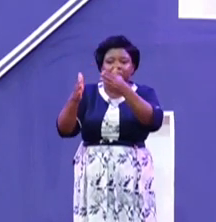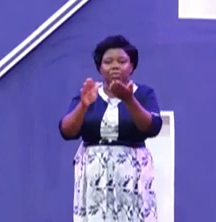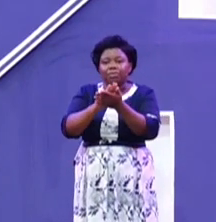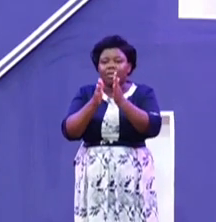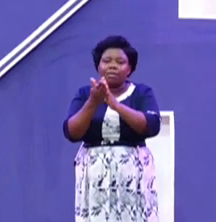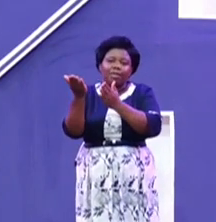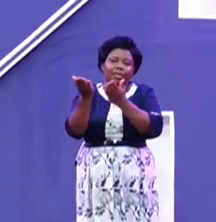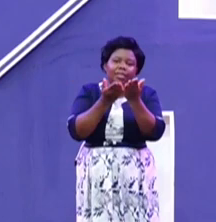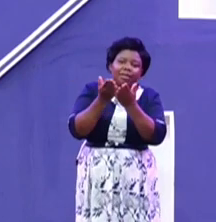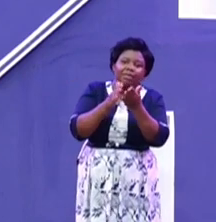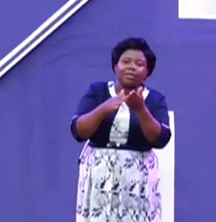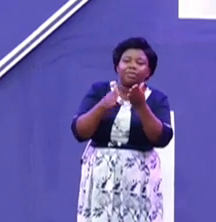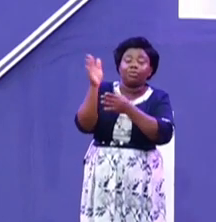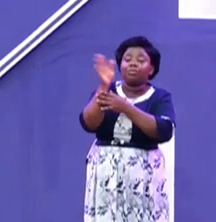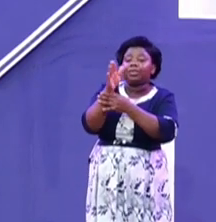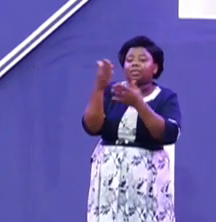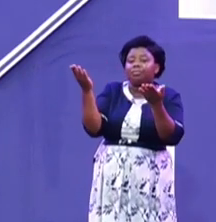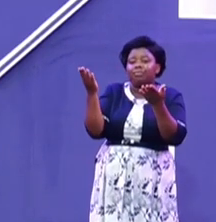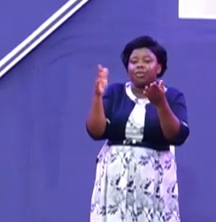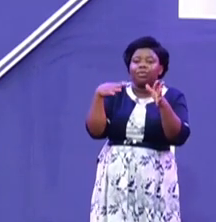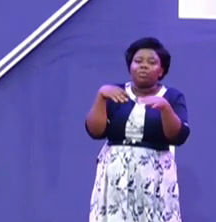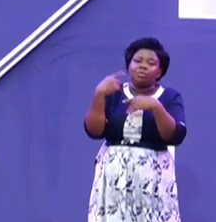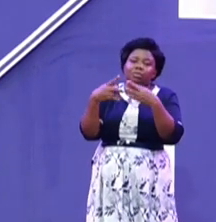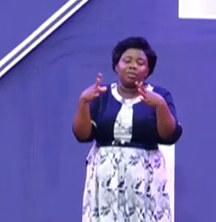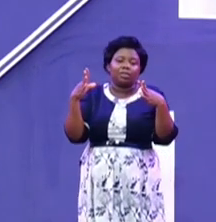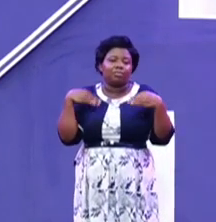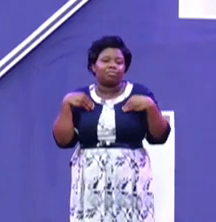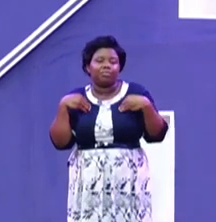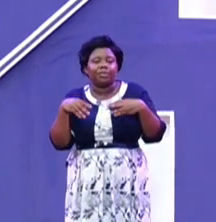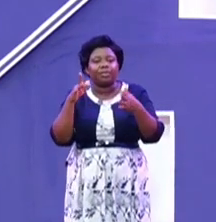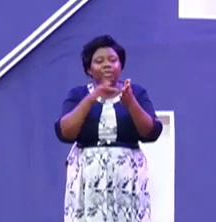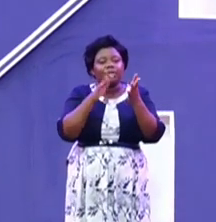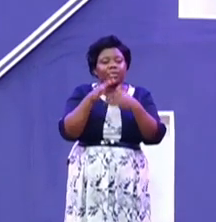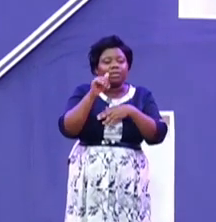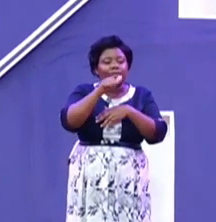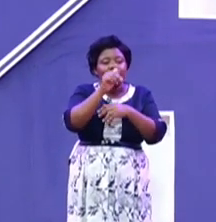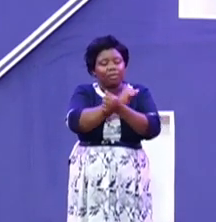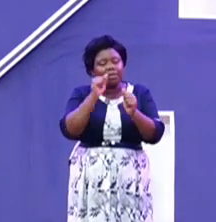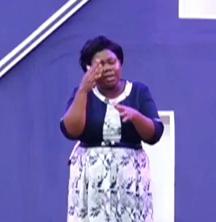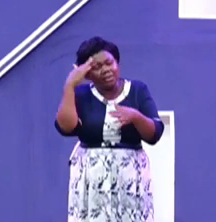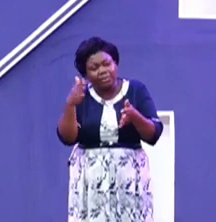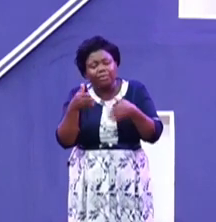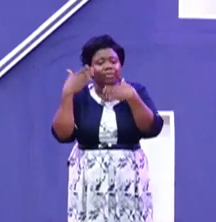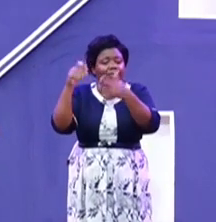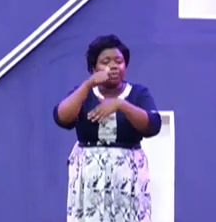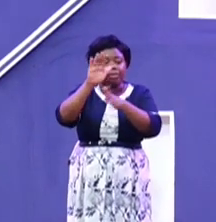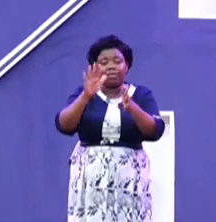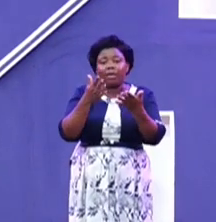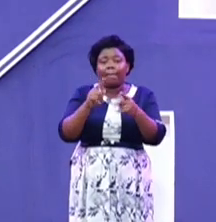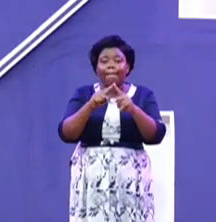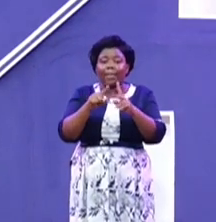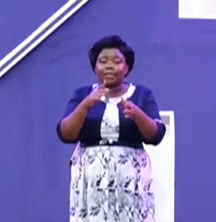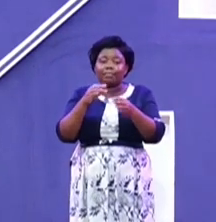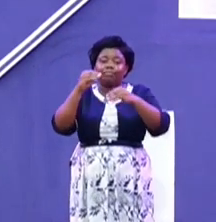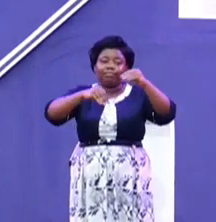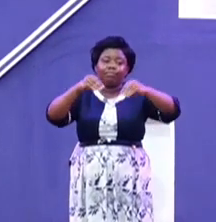simanyi oba just kwewaayo okumukkiriza nga Mukama wo simanyi ngeri ki gye weewaayo naye kino ekiweebwayo